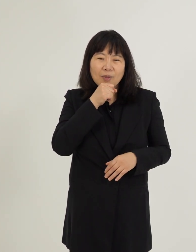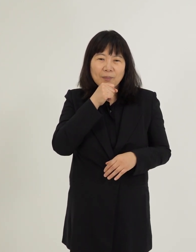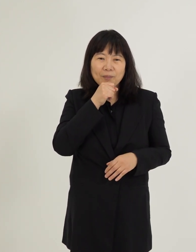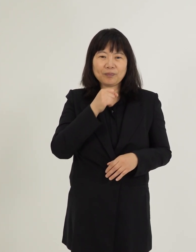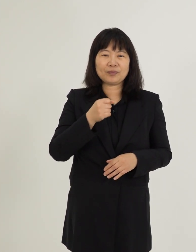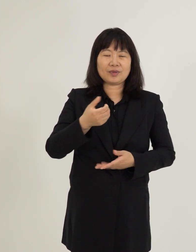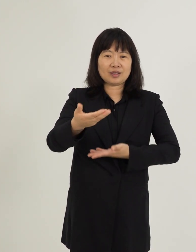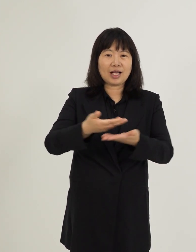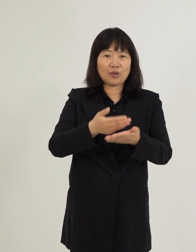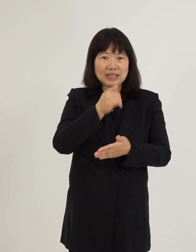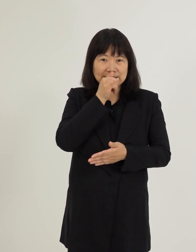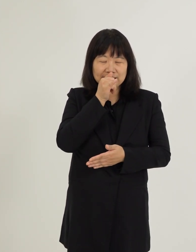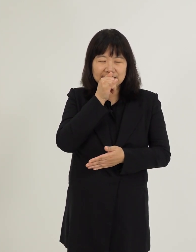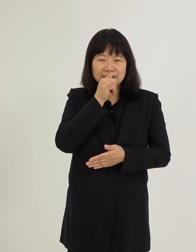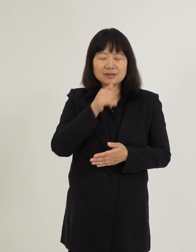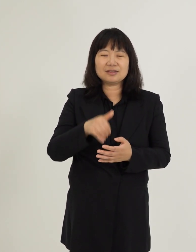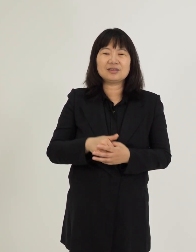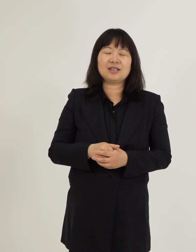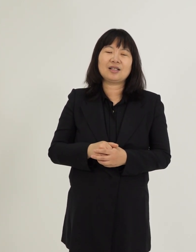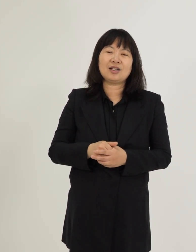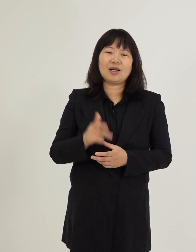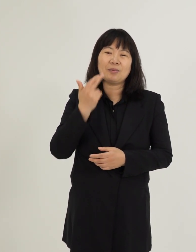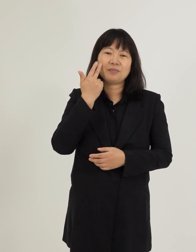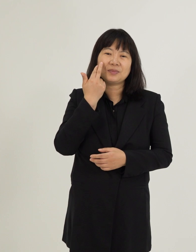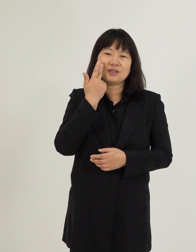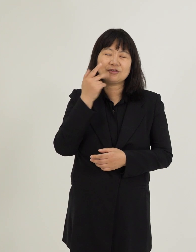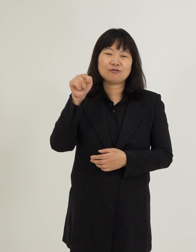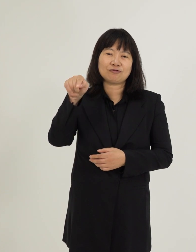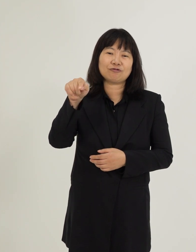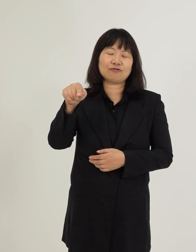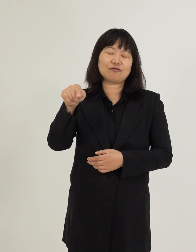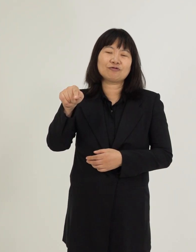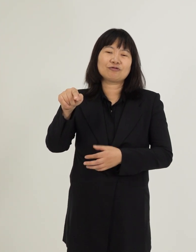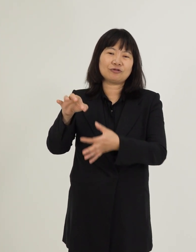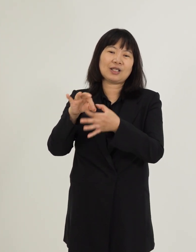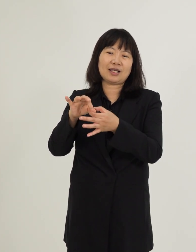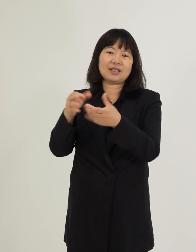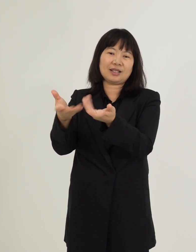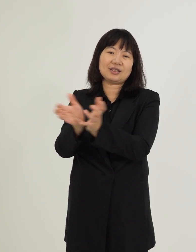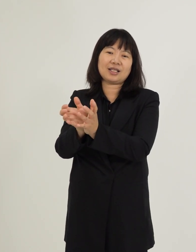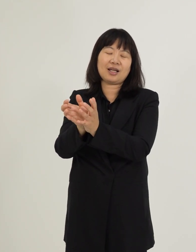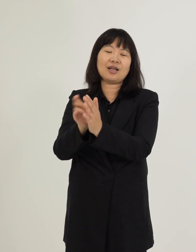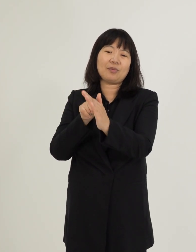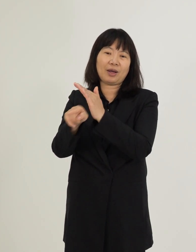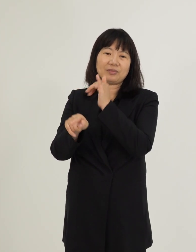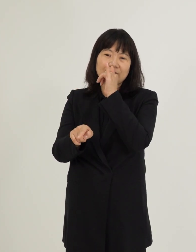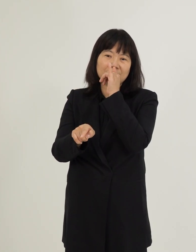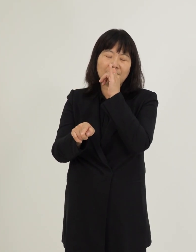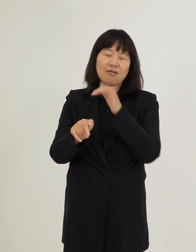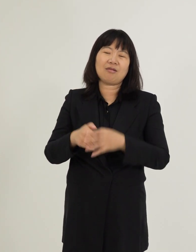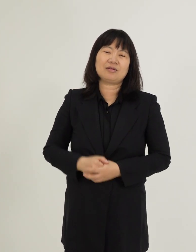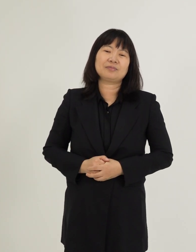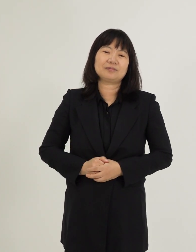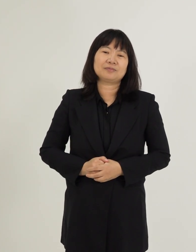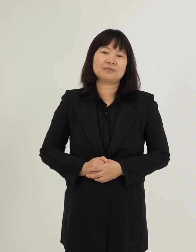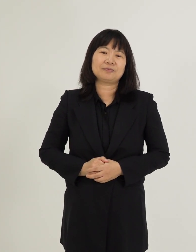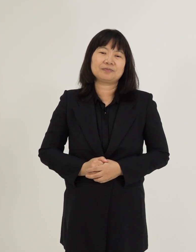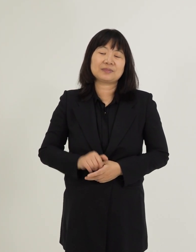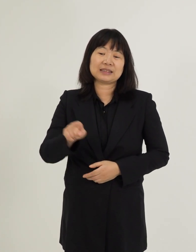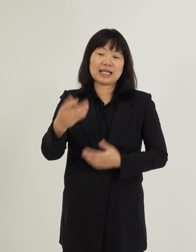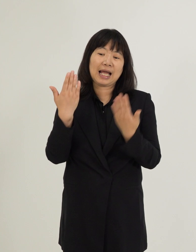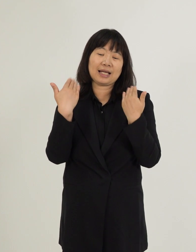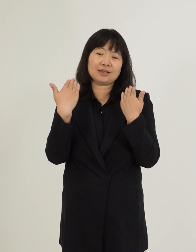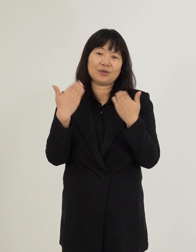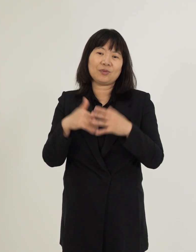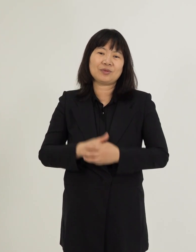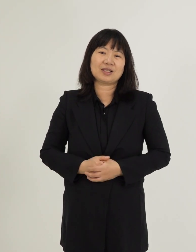좀 그림을 좀 보아가면서 설명을 드리겠습니다. 이 학교는